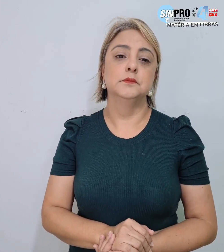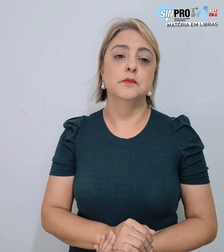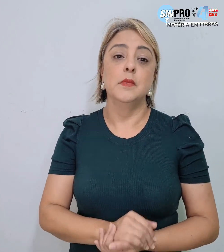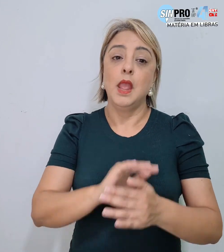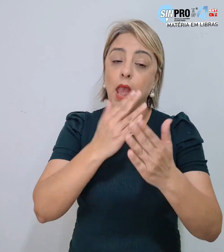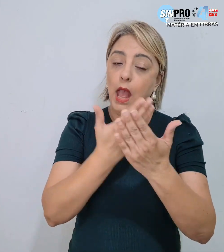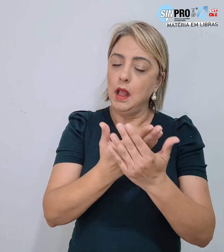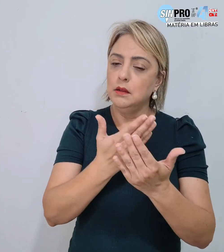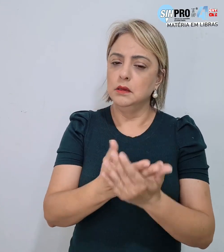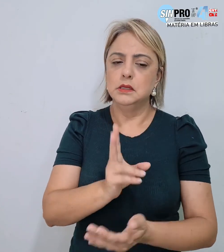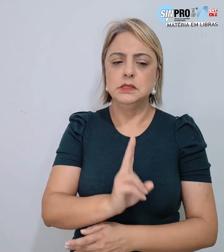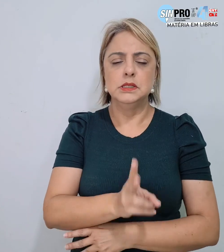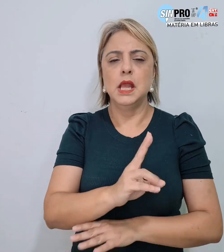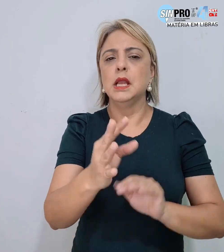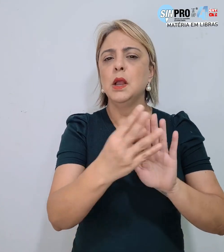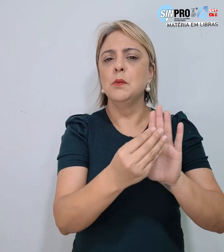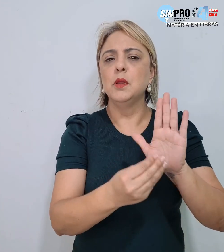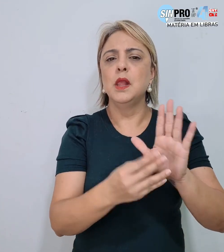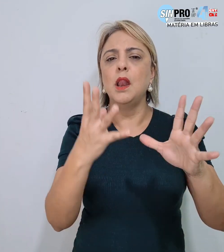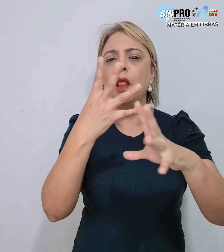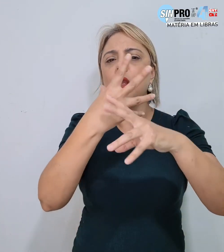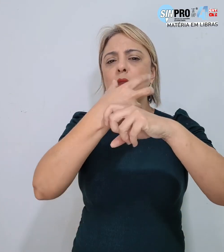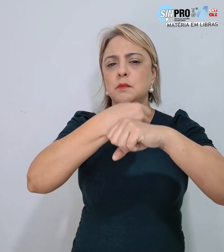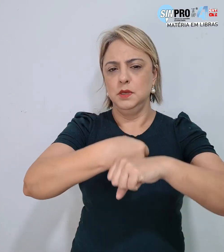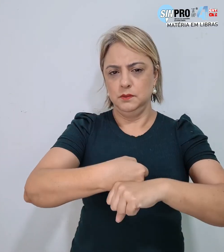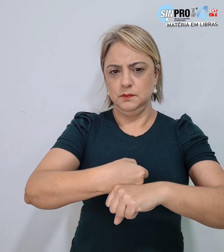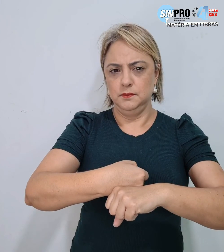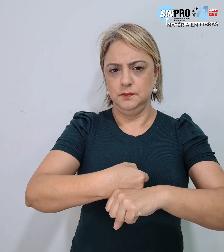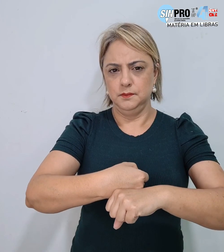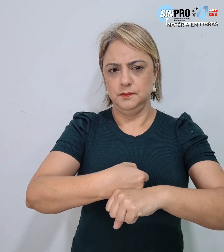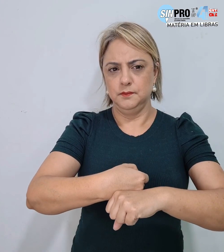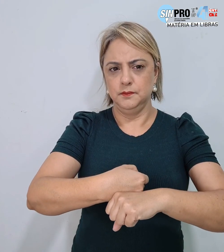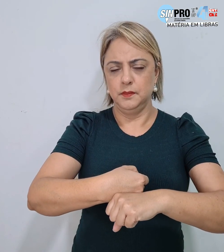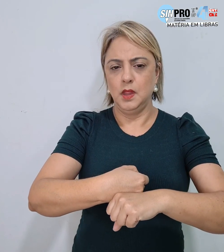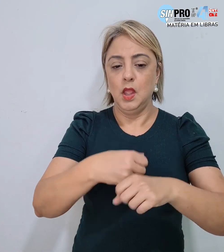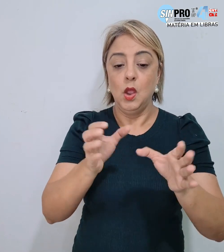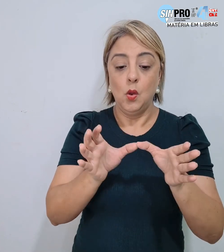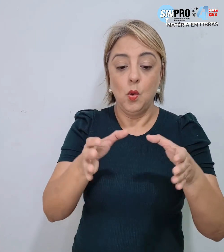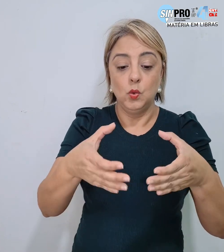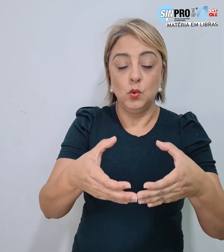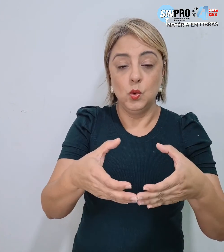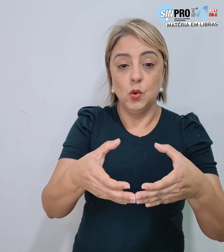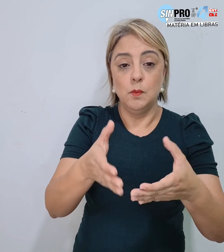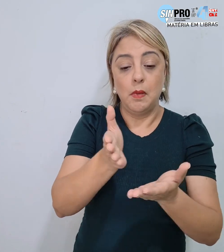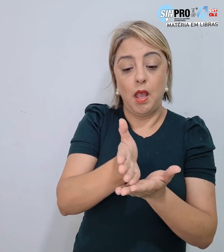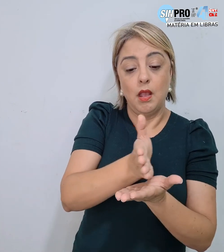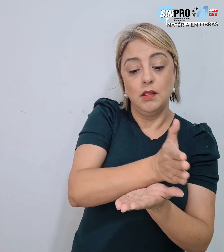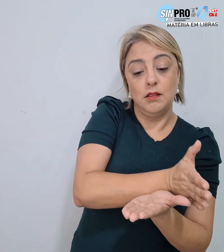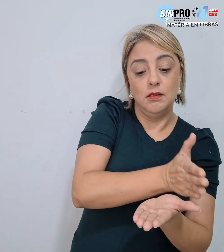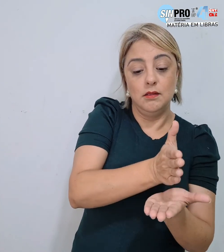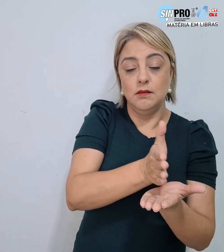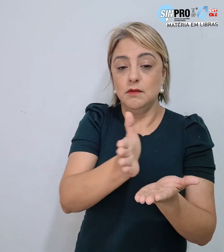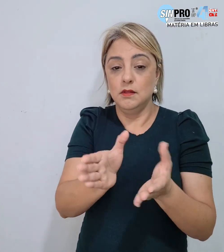e as aulas seguem o modelo híbrido e com as turmas divididas em dois